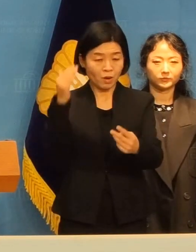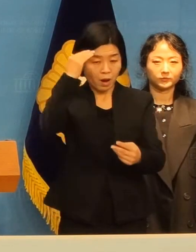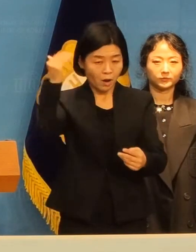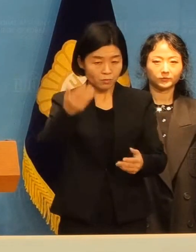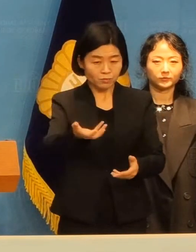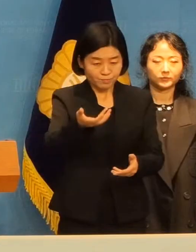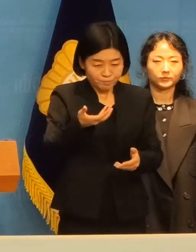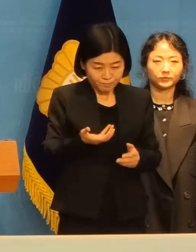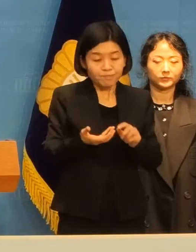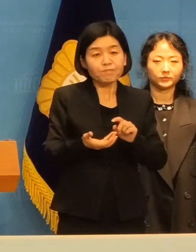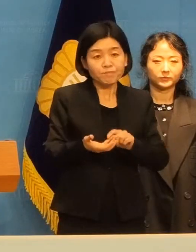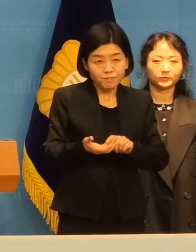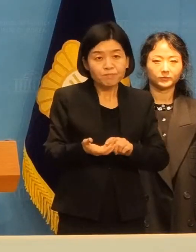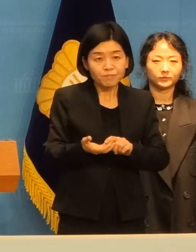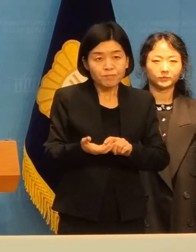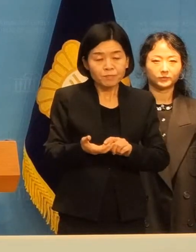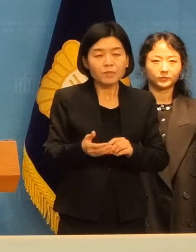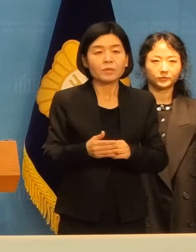하는